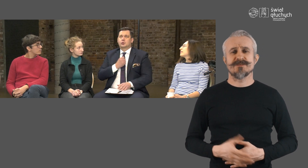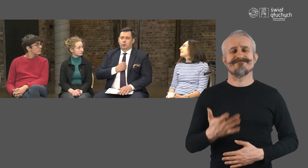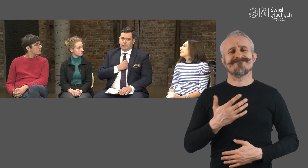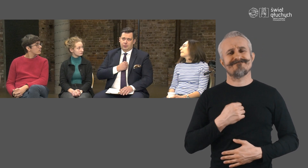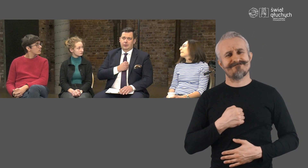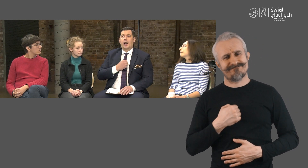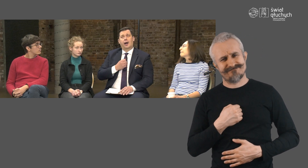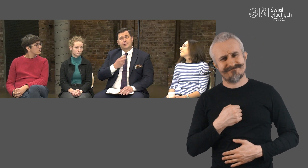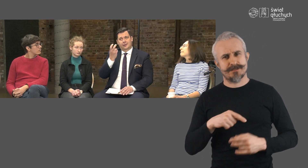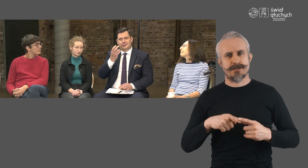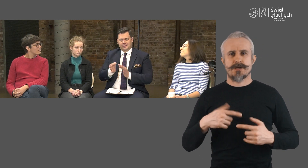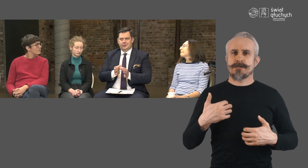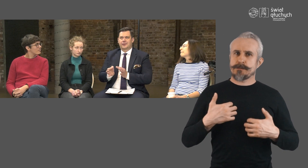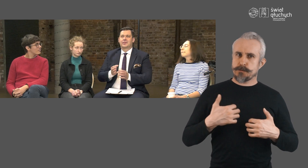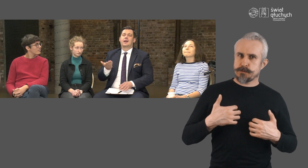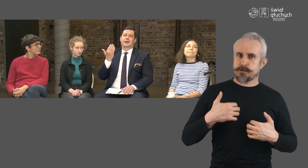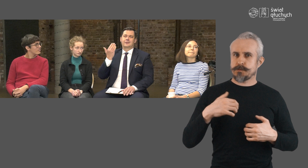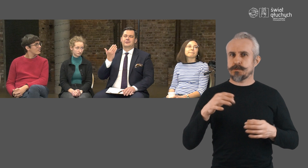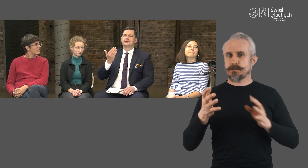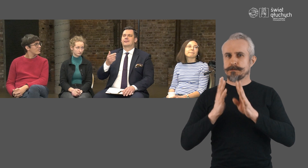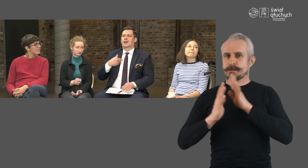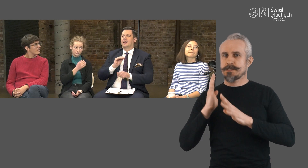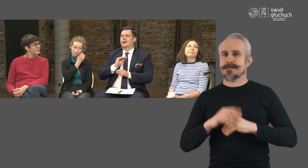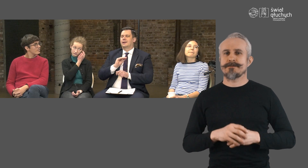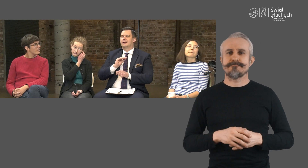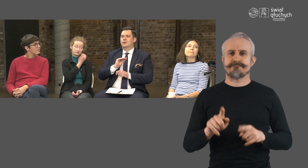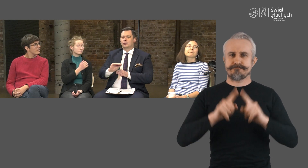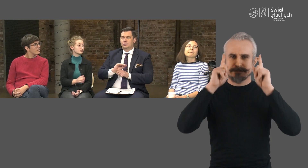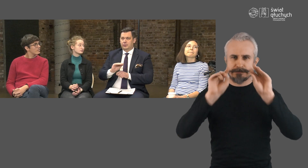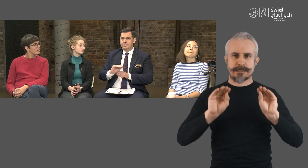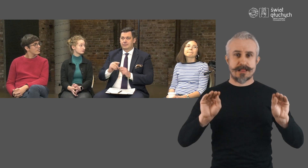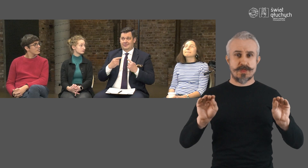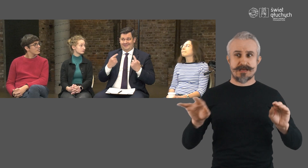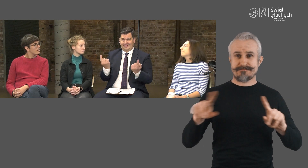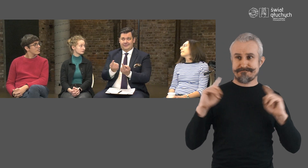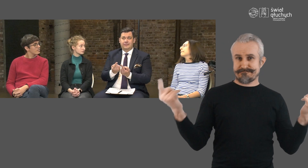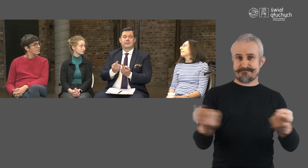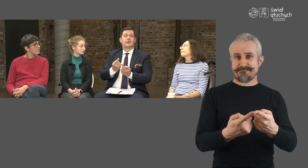Słuchajcie, mam smutną, ale ciekawą historię. Kiedyś